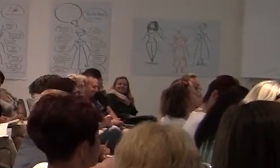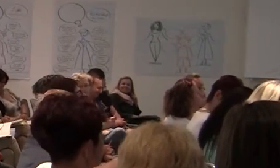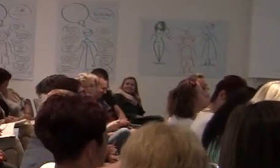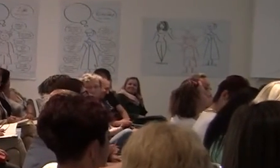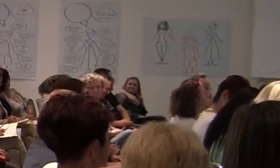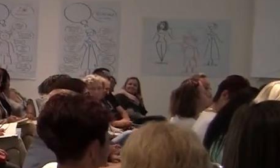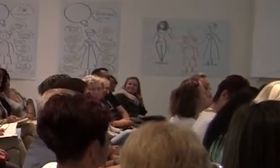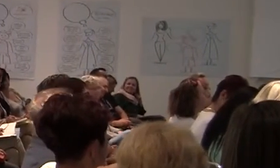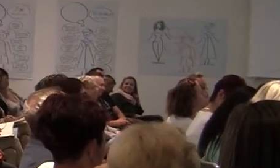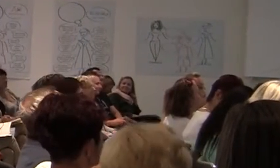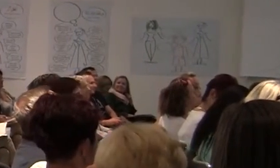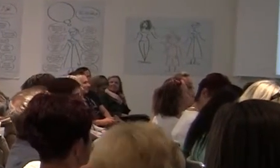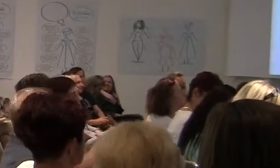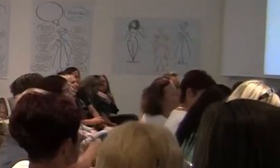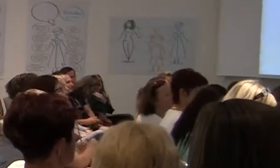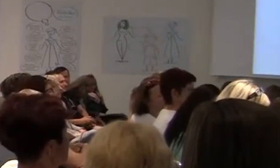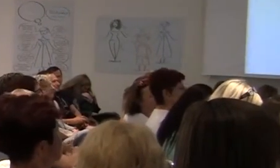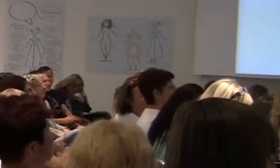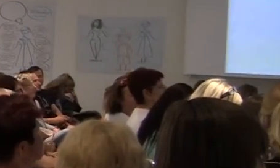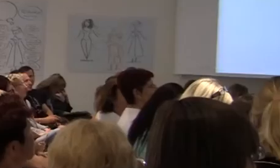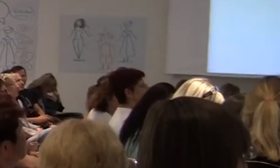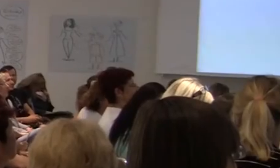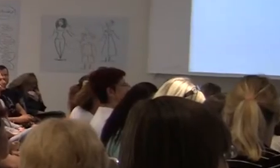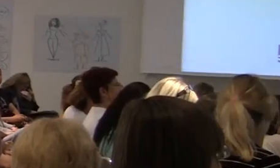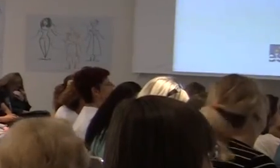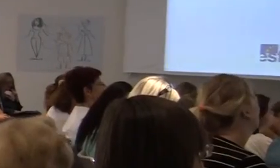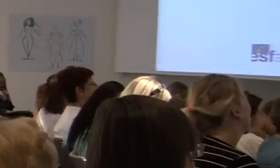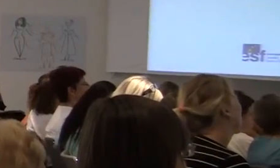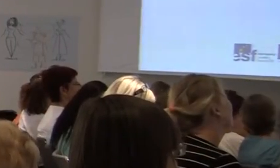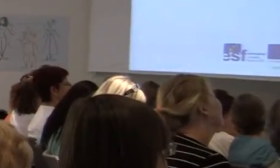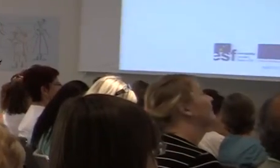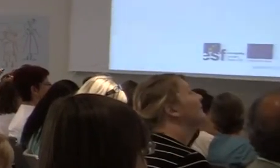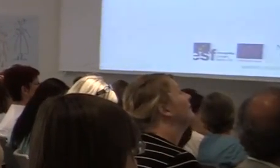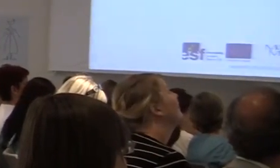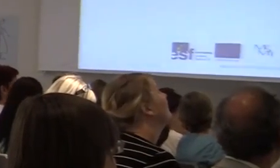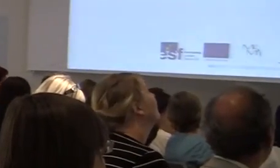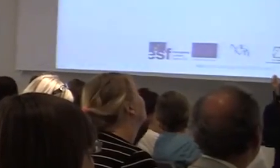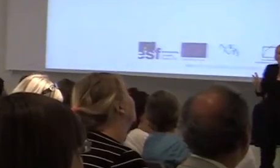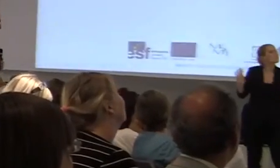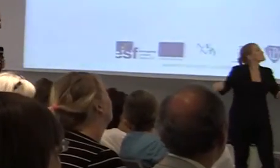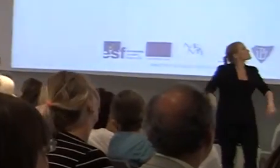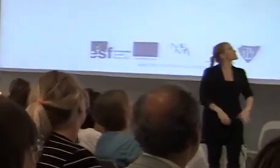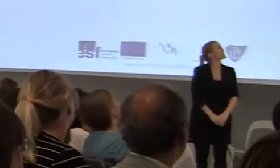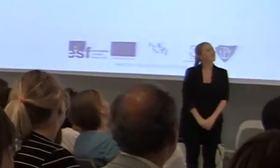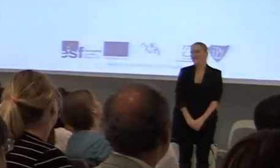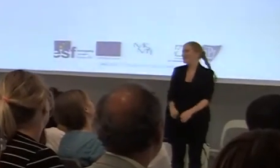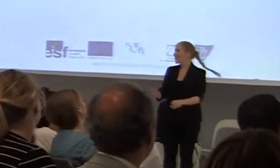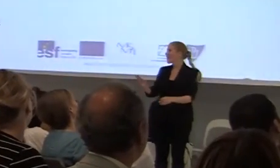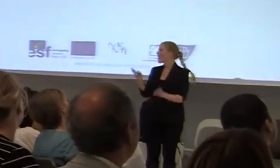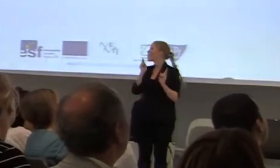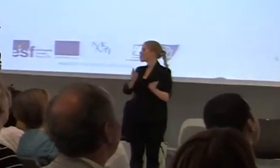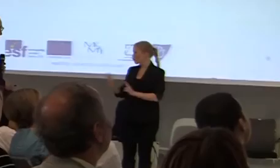Mě to tak nějak líp jde, když můžu držet století páry. Příležitosti. První se začíná u